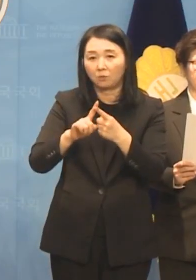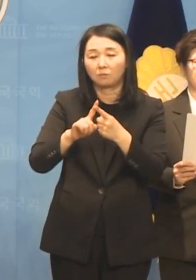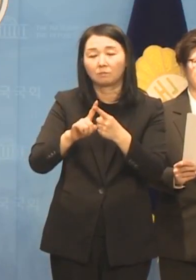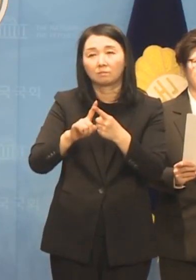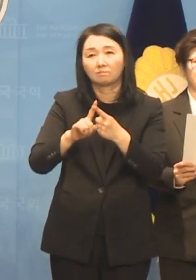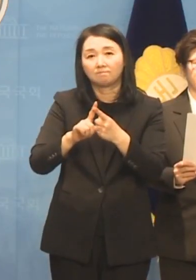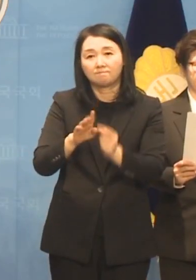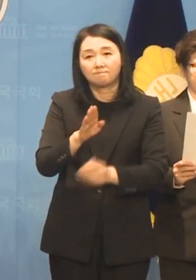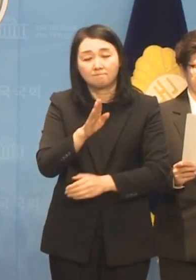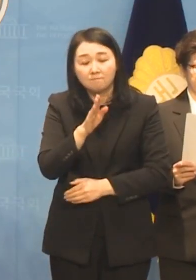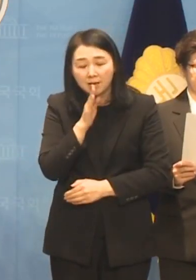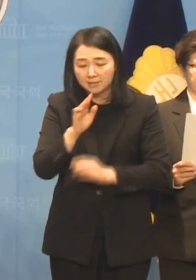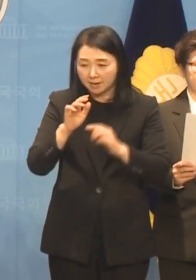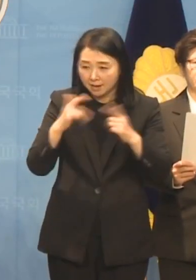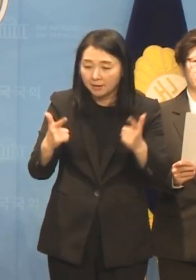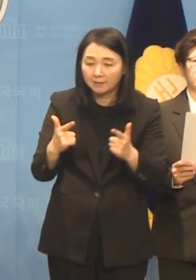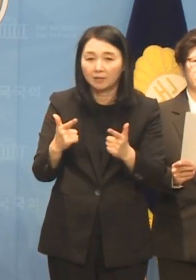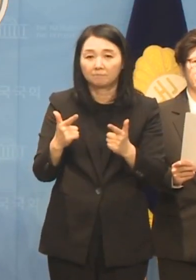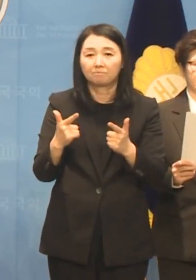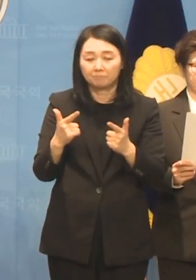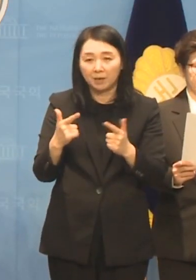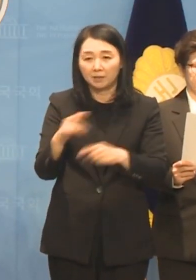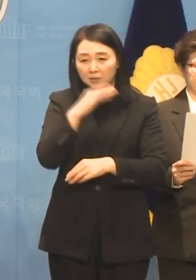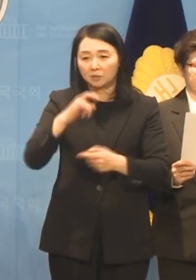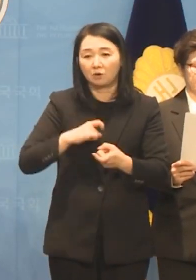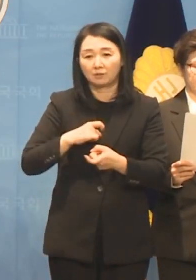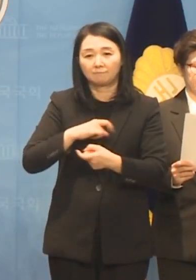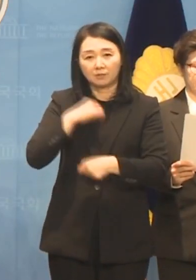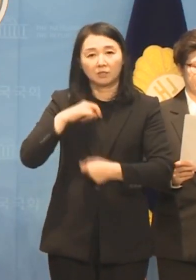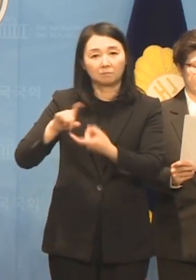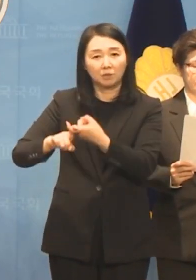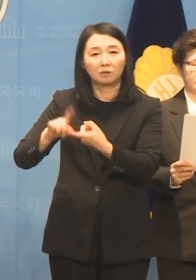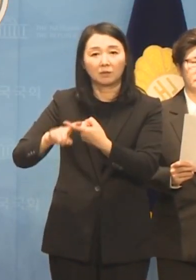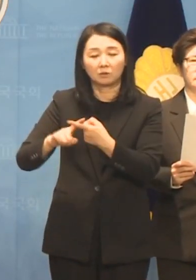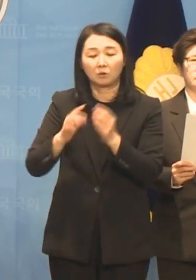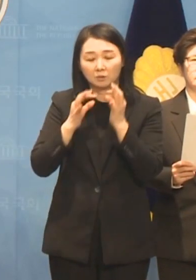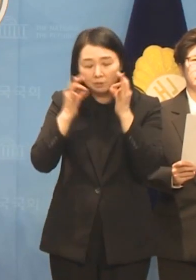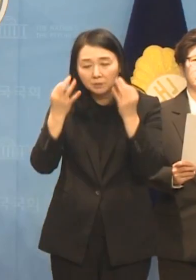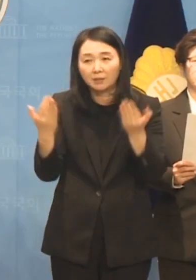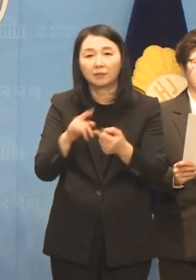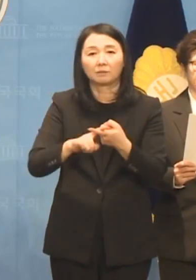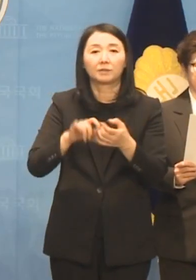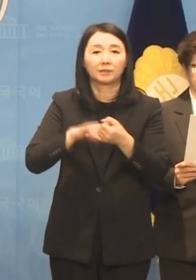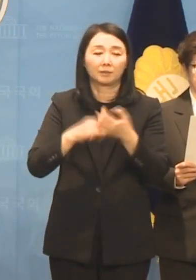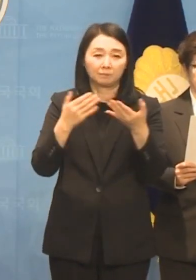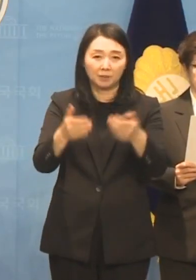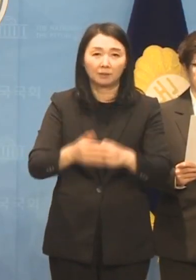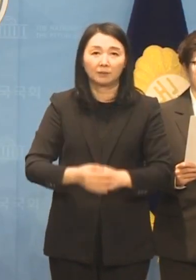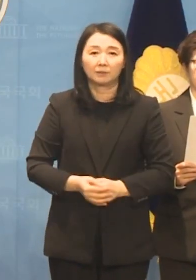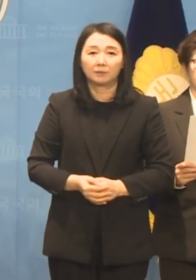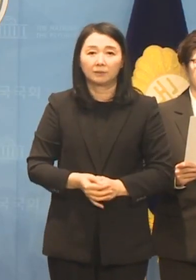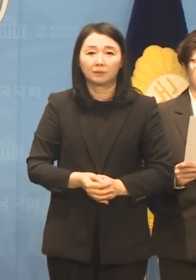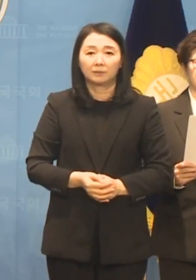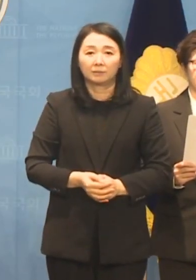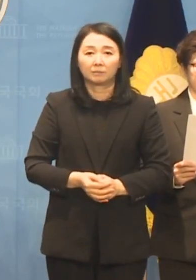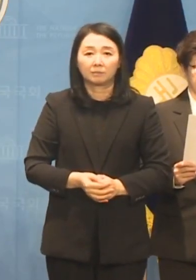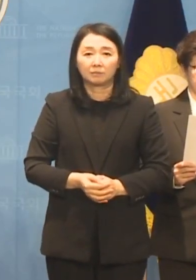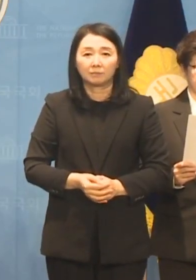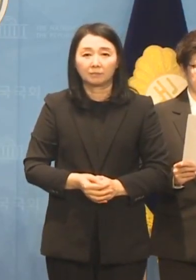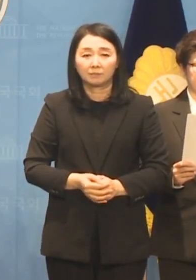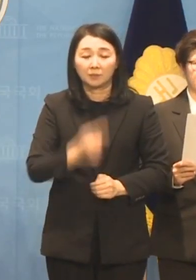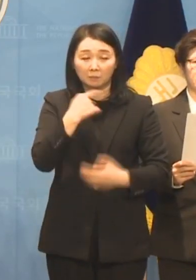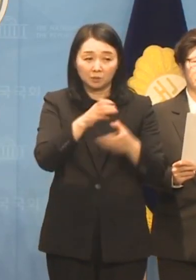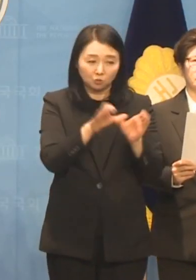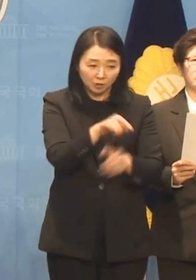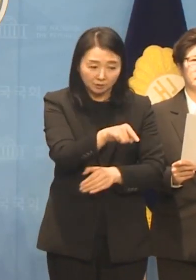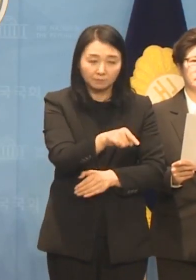있도록 변함없이 정의의 편에서 최선을 다해 일할 것임을 약속드립니다. 이에